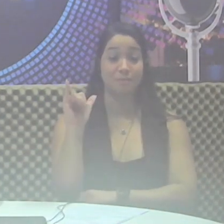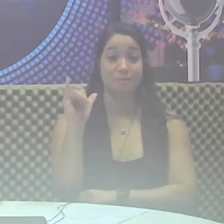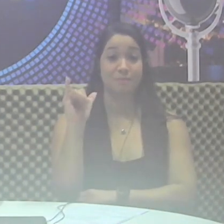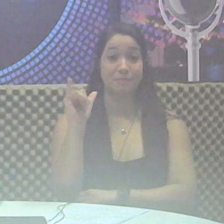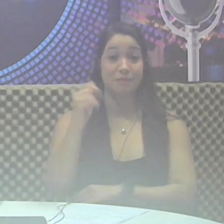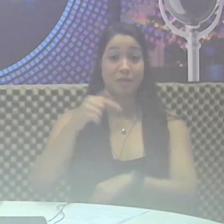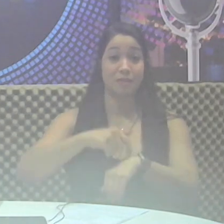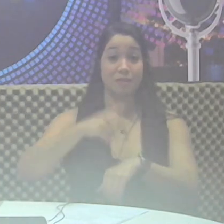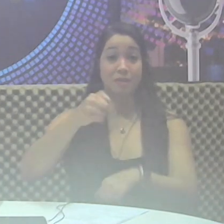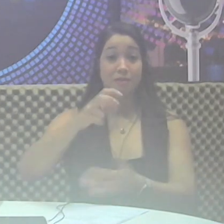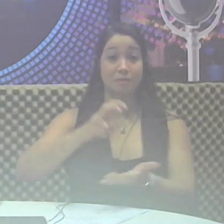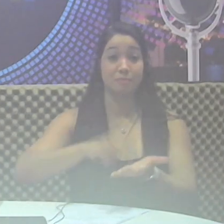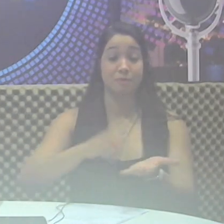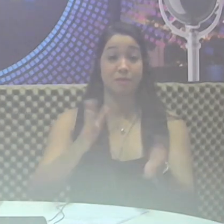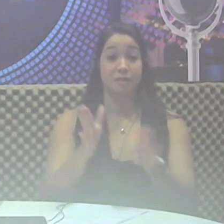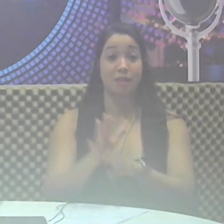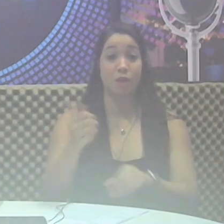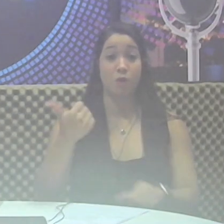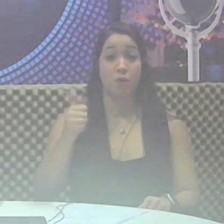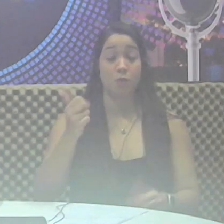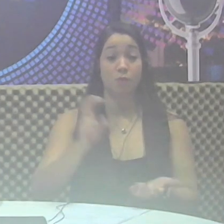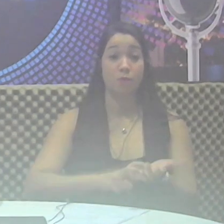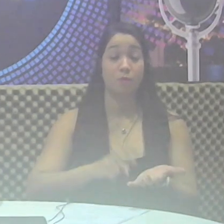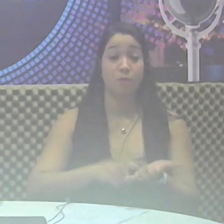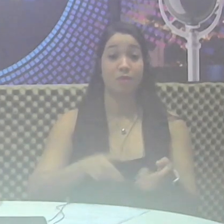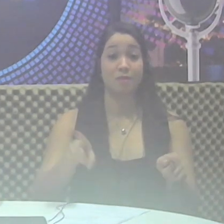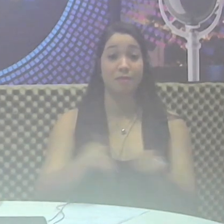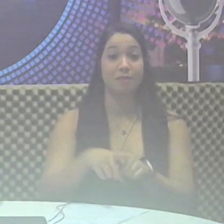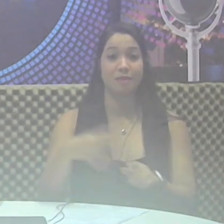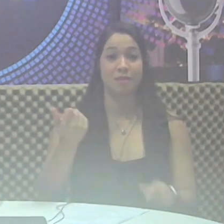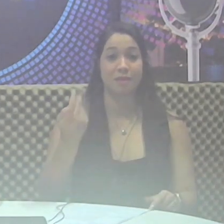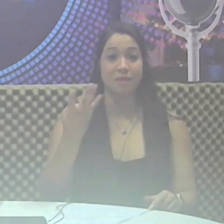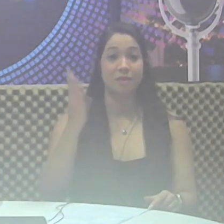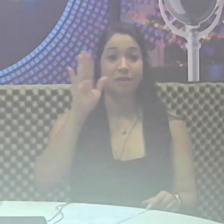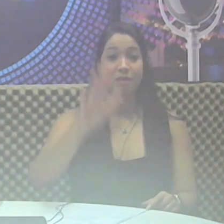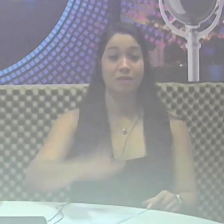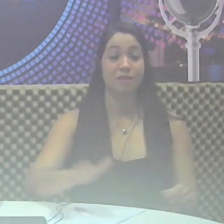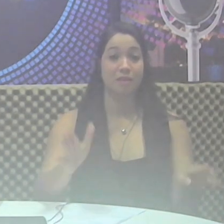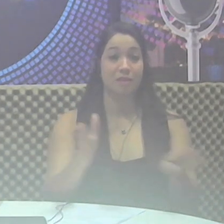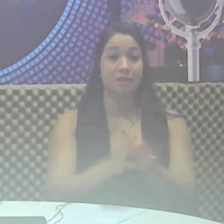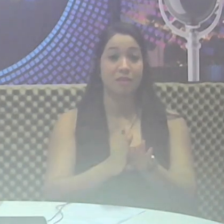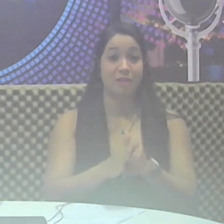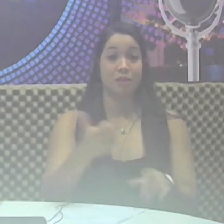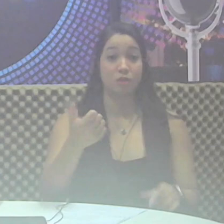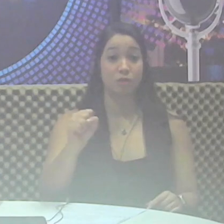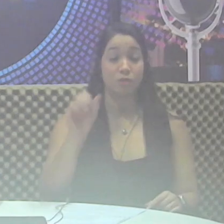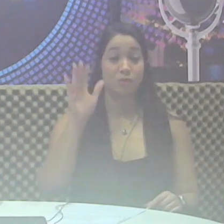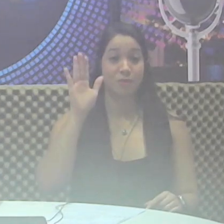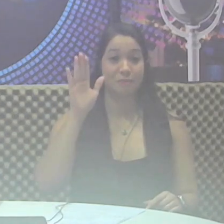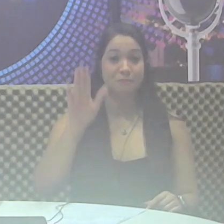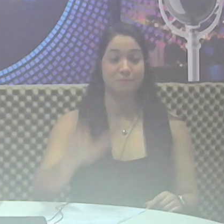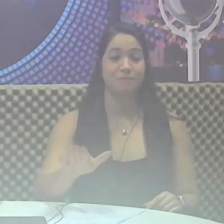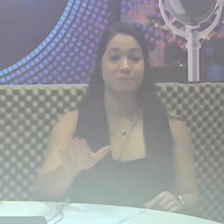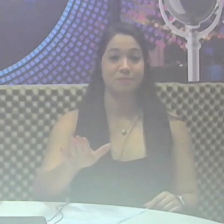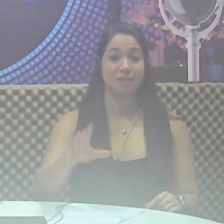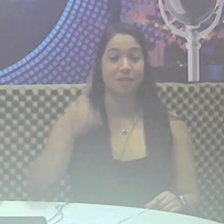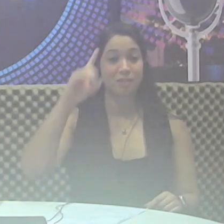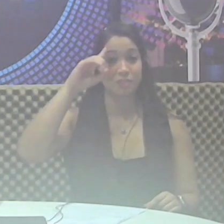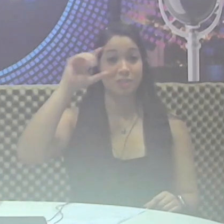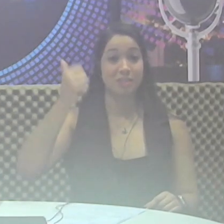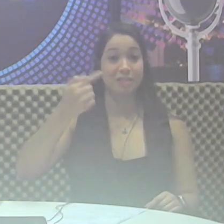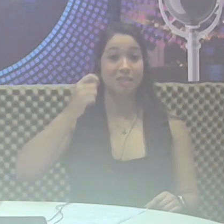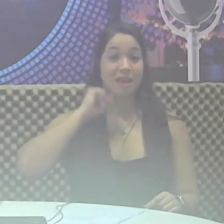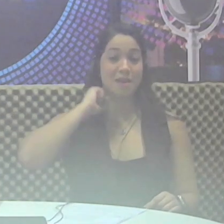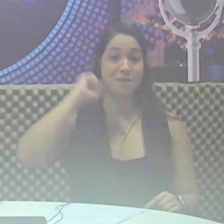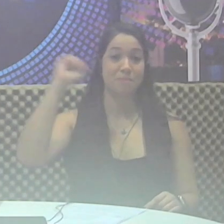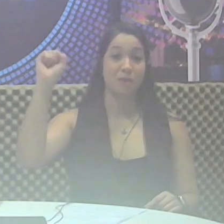das 7 horas da manhã às 11 da manhã e das 14 horas às 18 horas até o dia 17 de